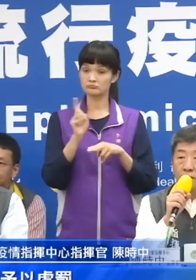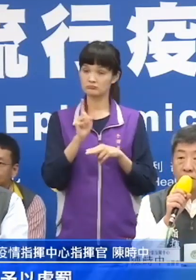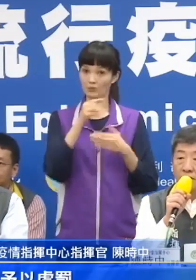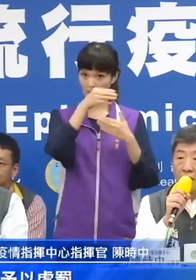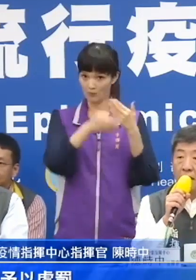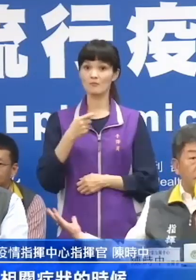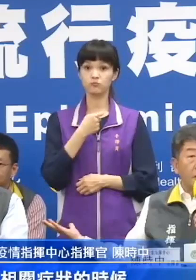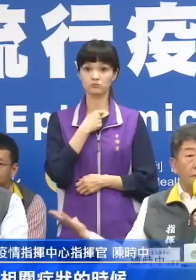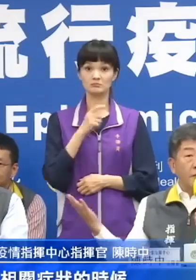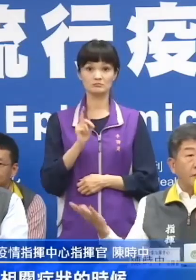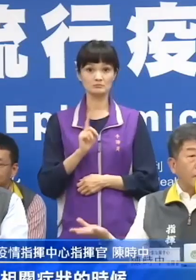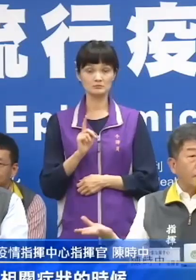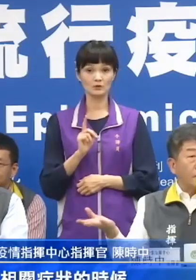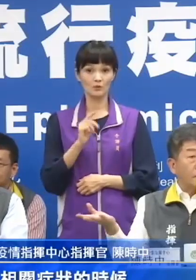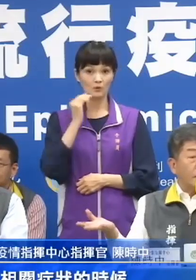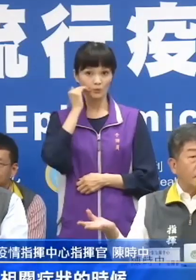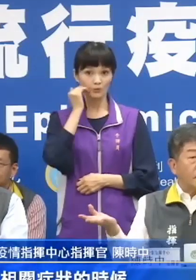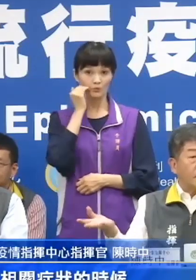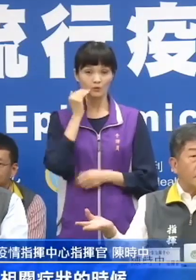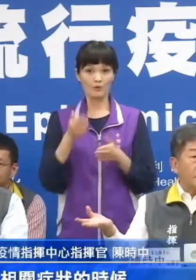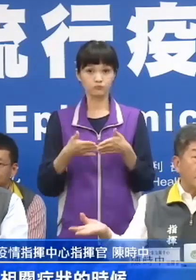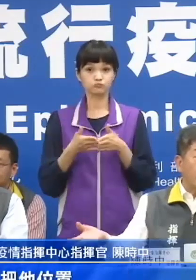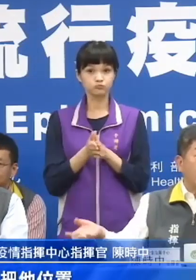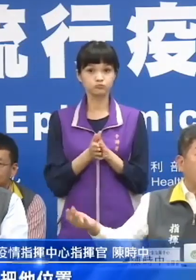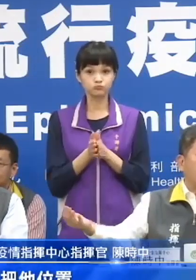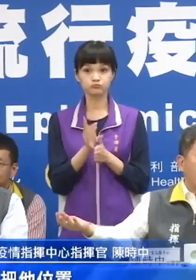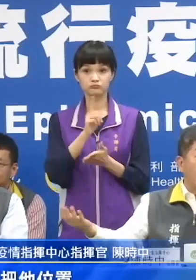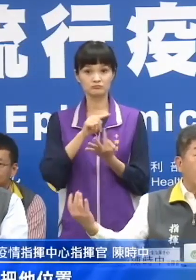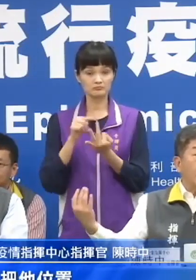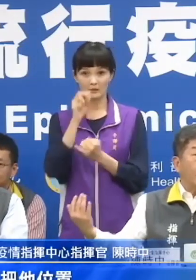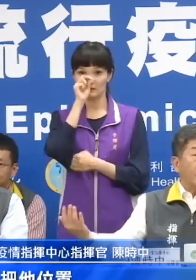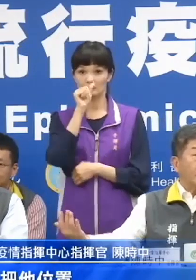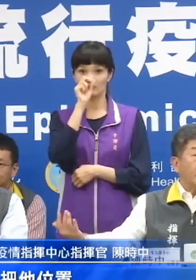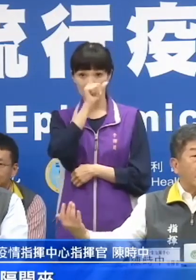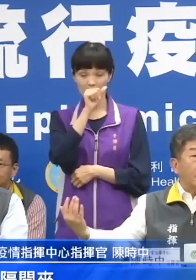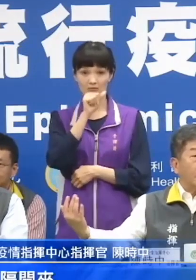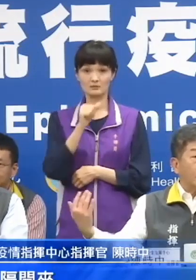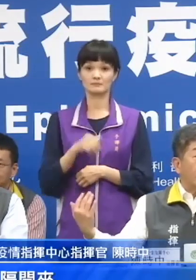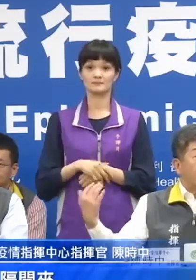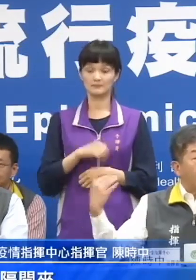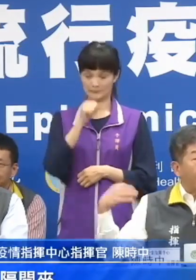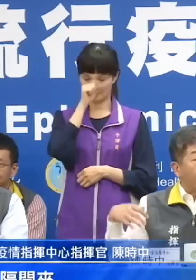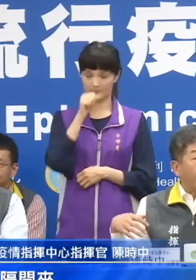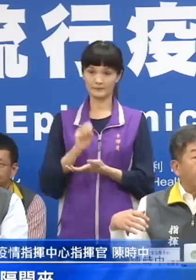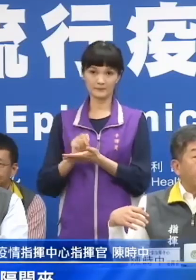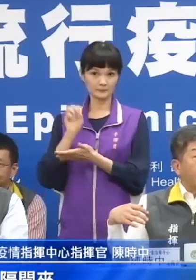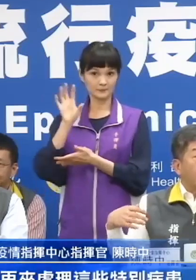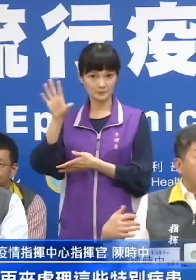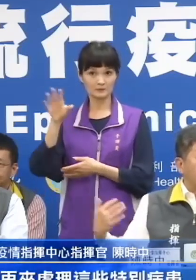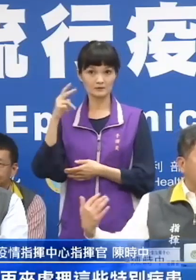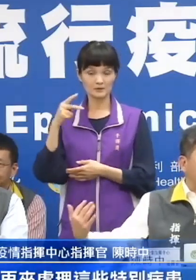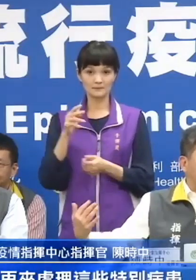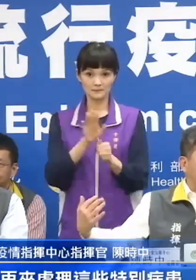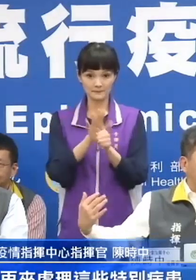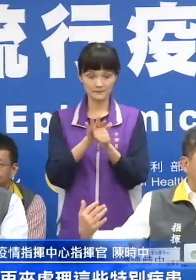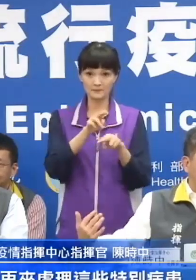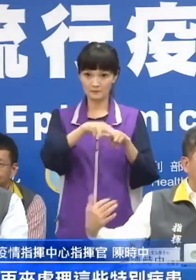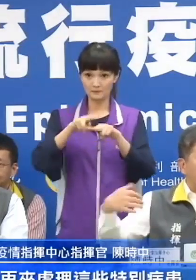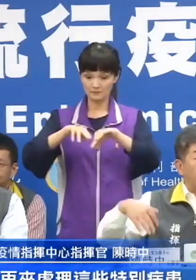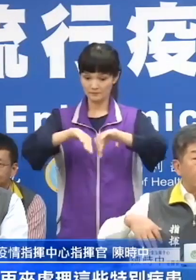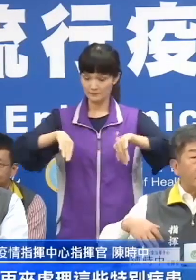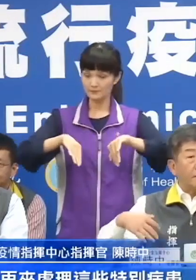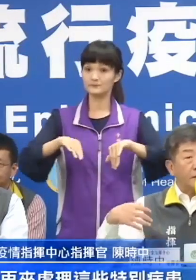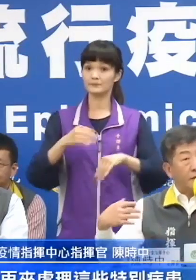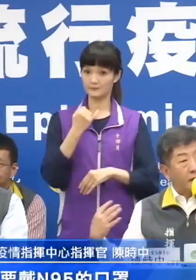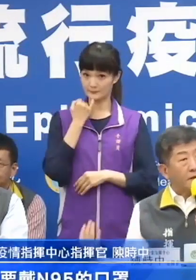以处罚。特别有相关的需要症状的时候，可能要把它位置再来区隔开来。好，然后这时候再来处理